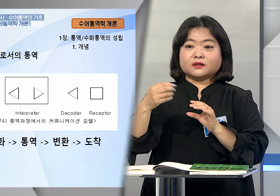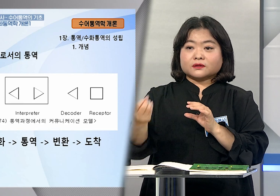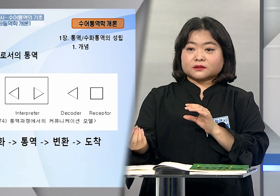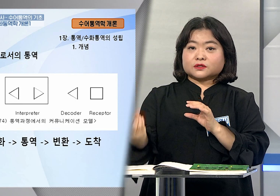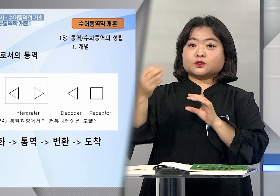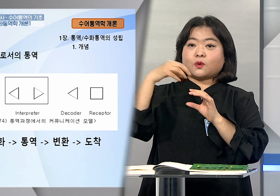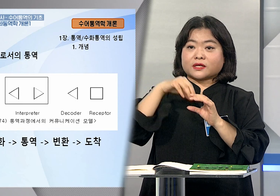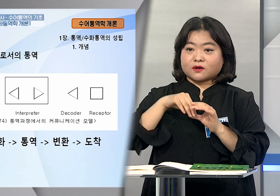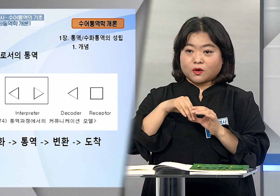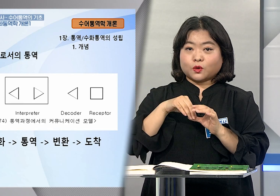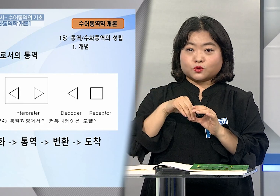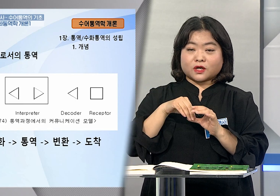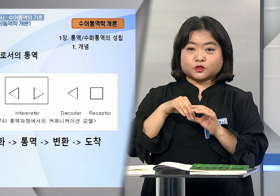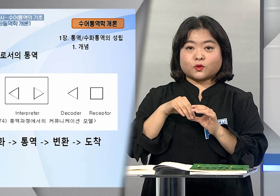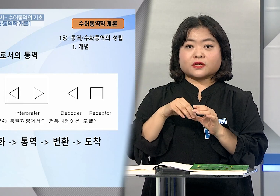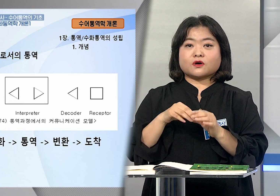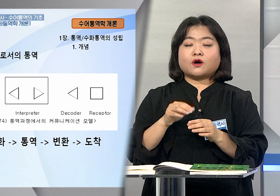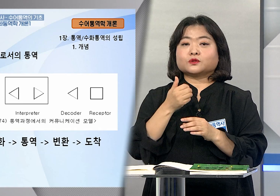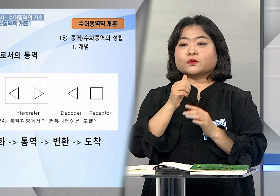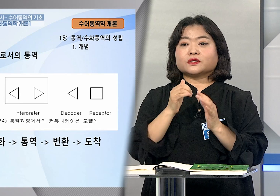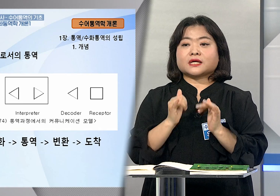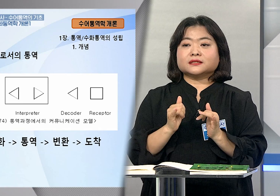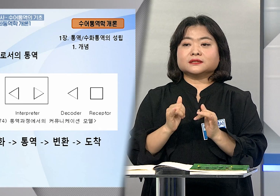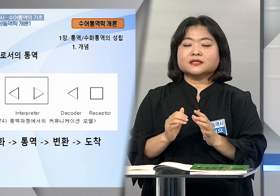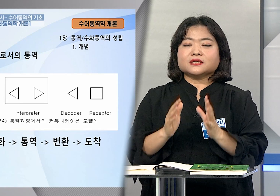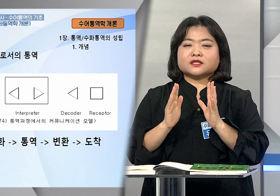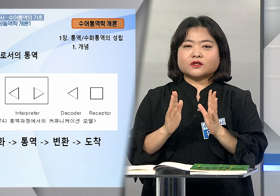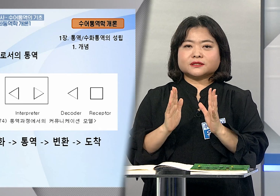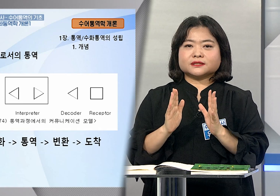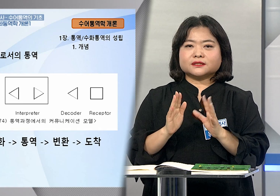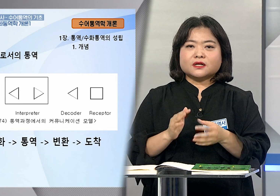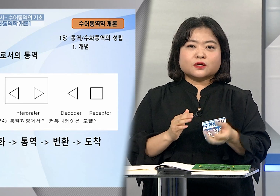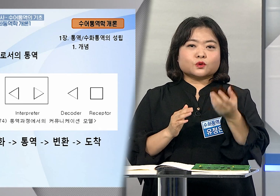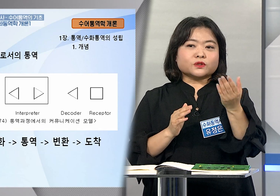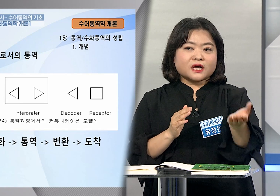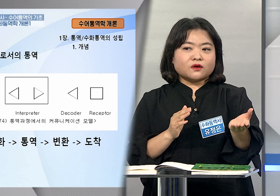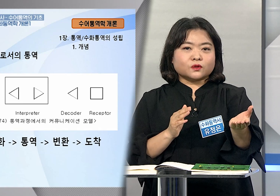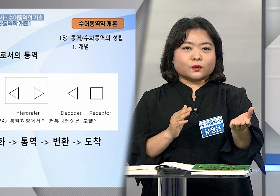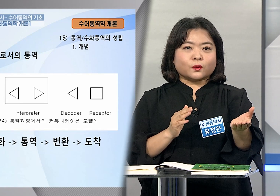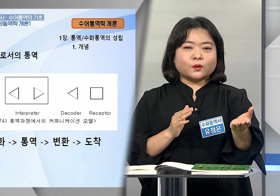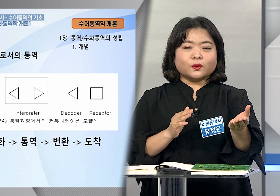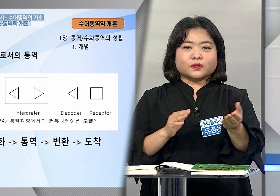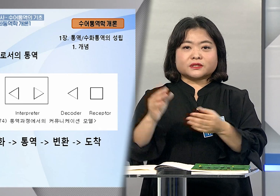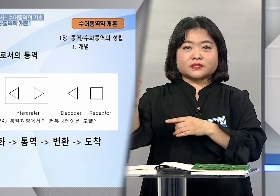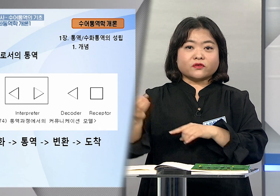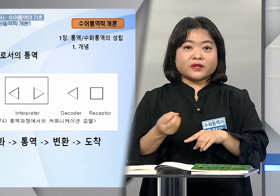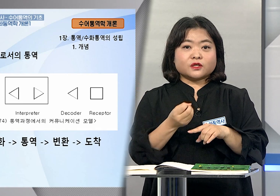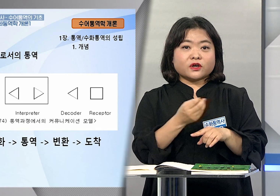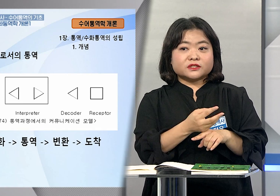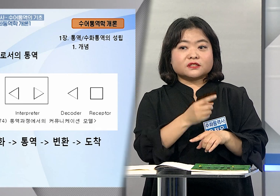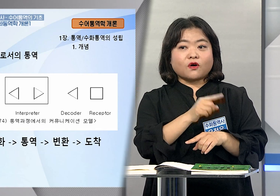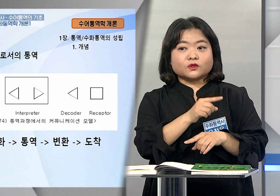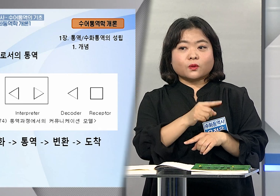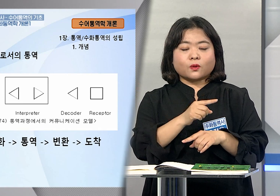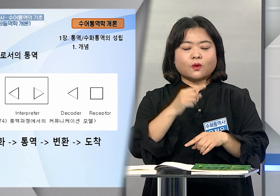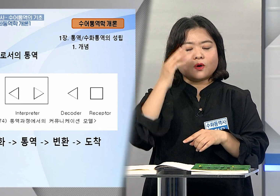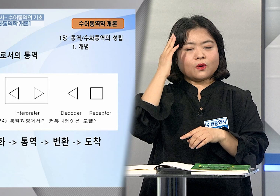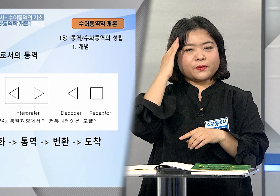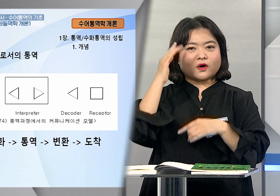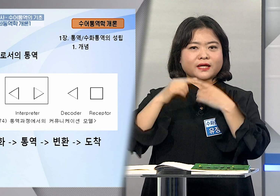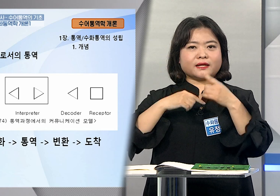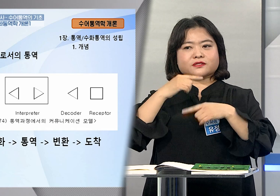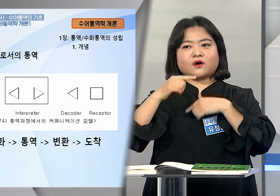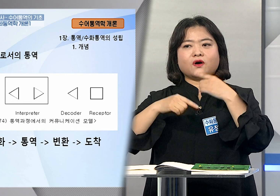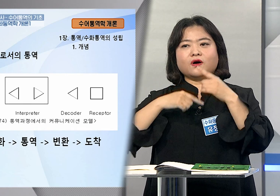들어와서 코드화로 들어와서 통역자는 이것을 도착 언어로 이제 전달되어질